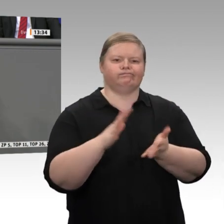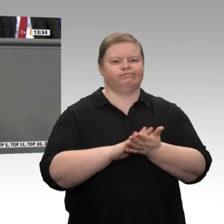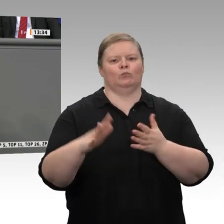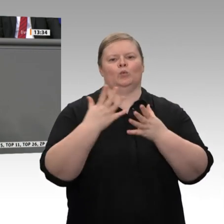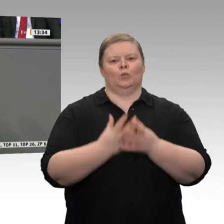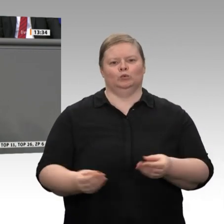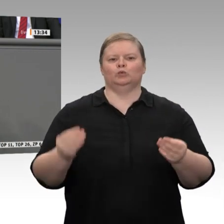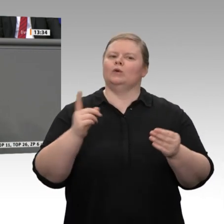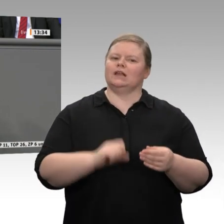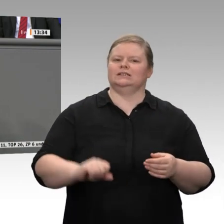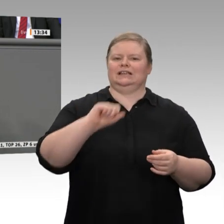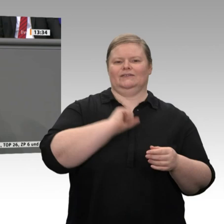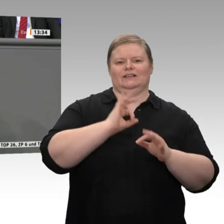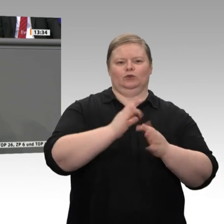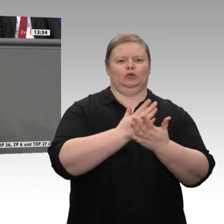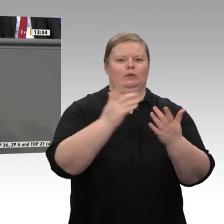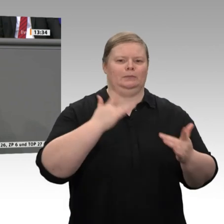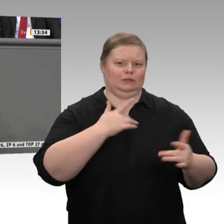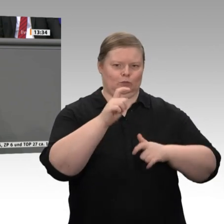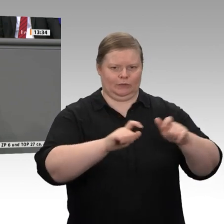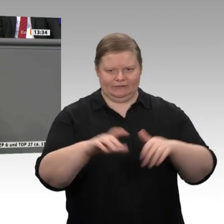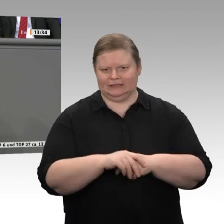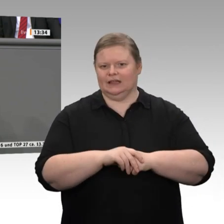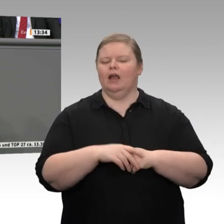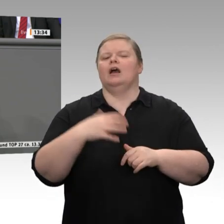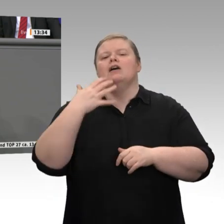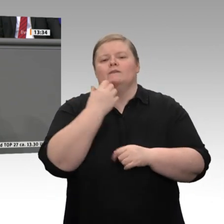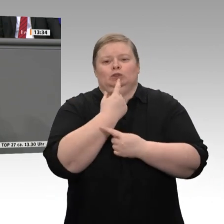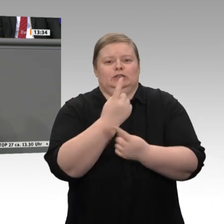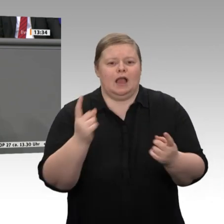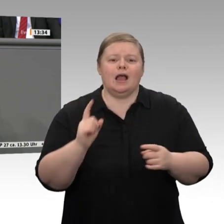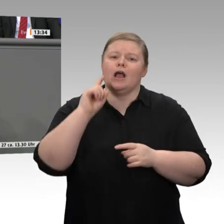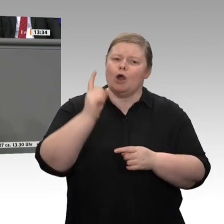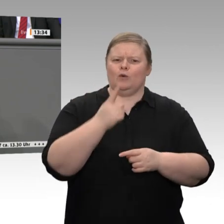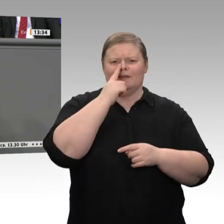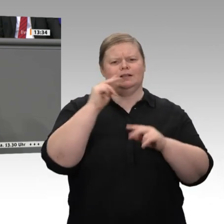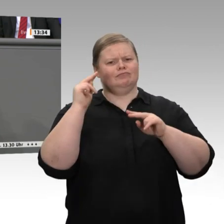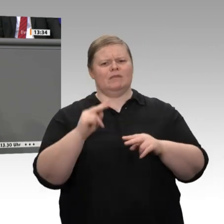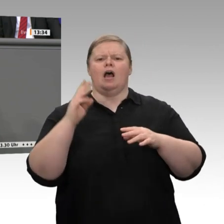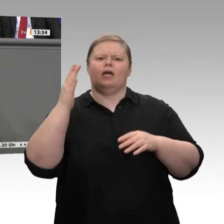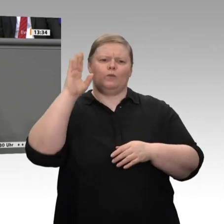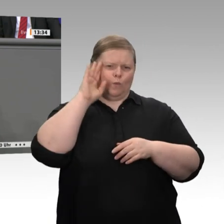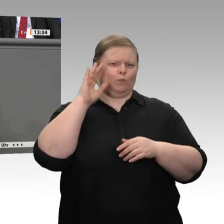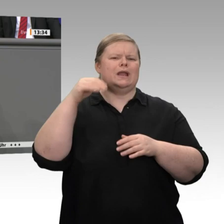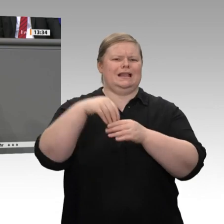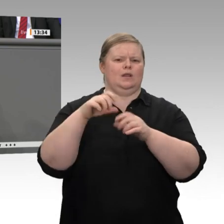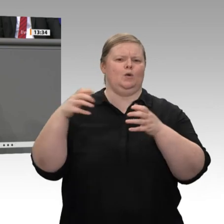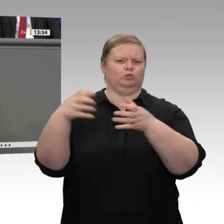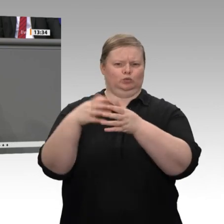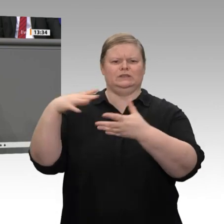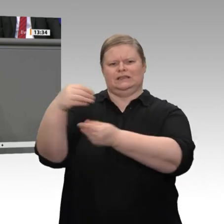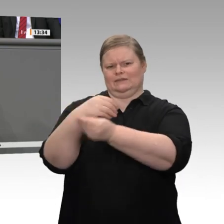wir im Innenausschuss hatten, das ist kein Gewinn für die Betroffenen. Diejenigen, die als Nachfahren der Opfer